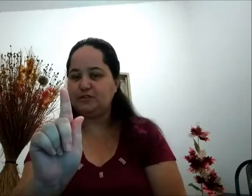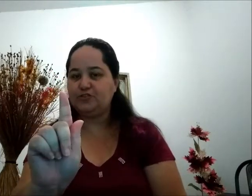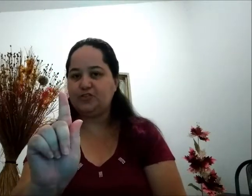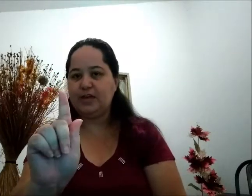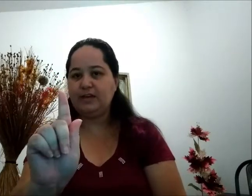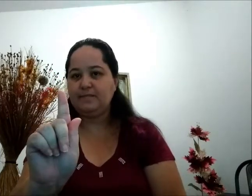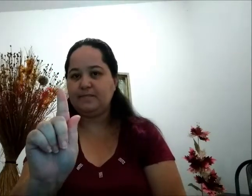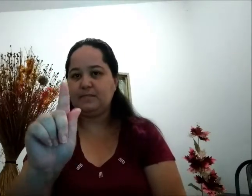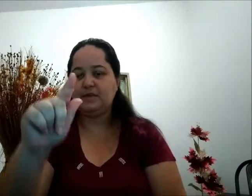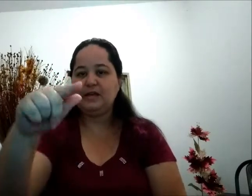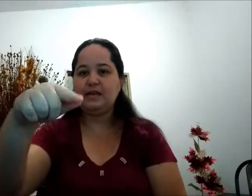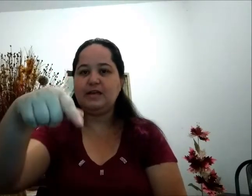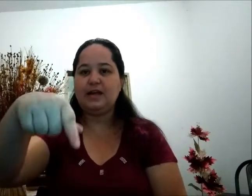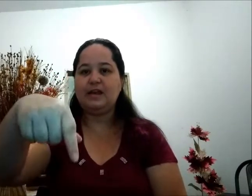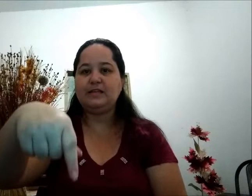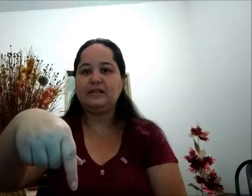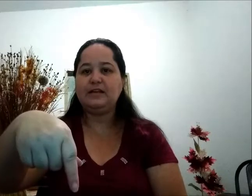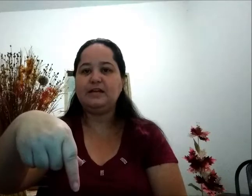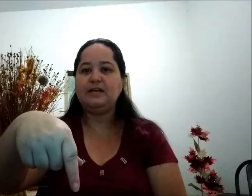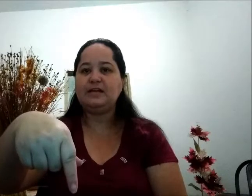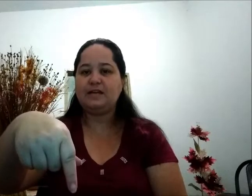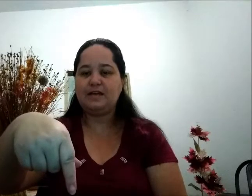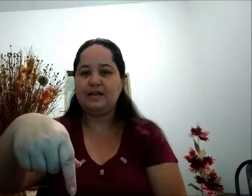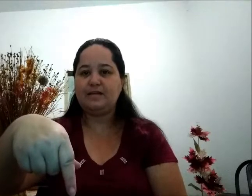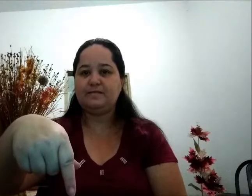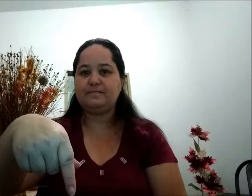G e aqui a letra Q.